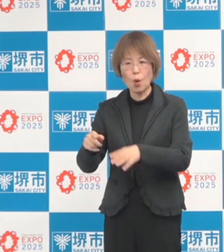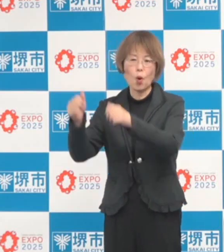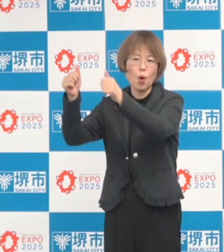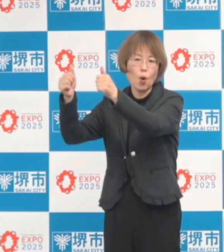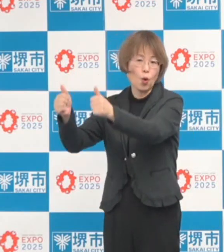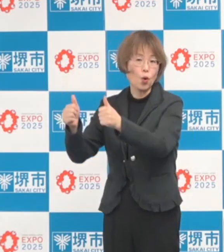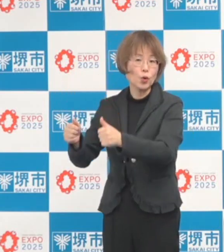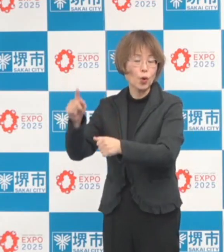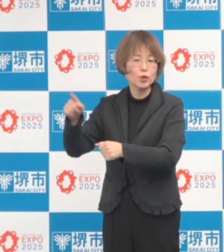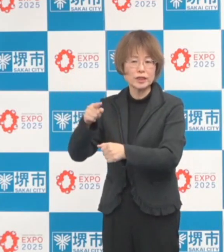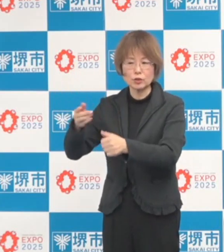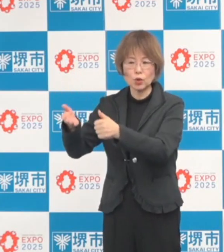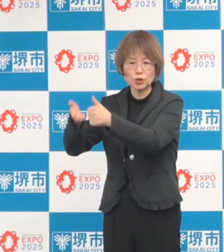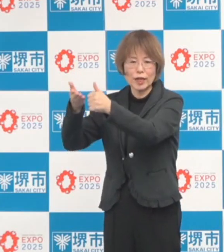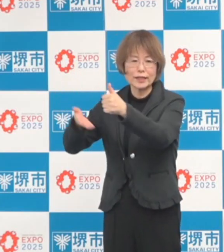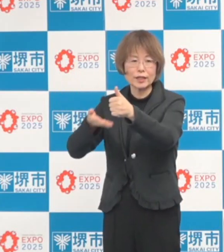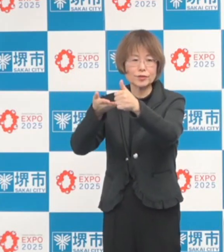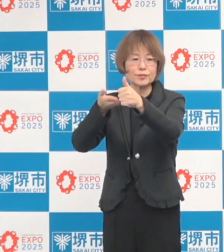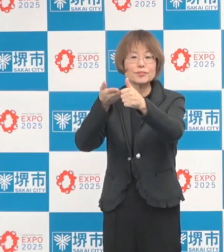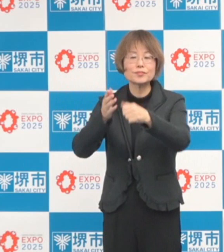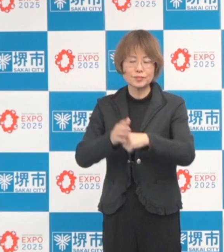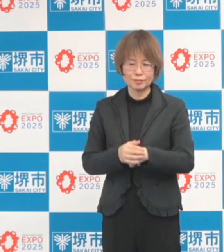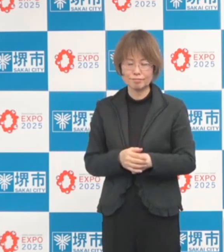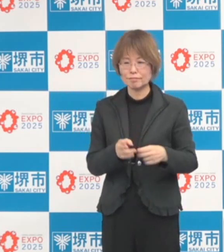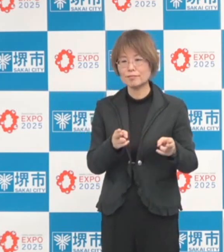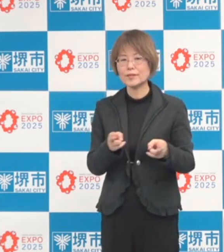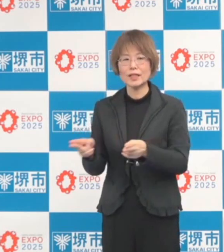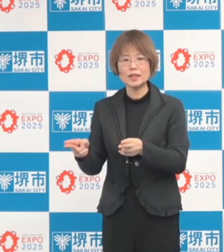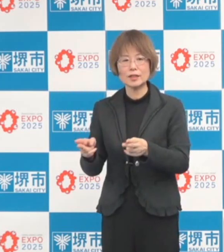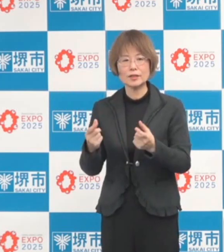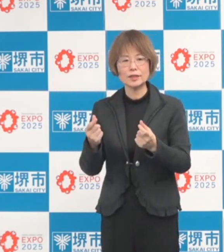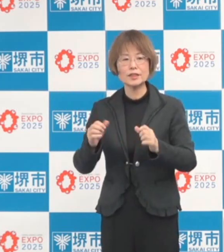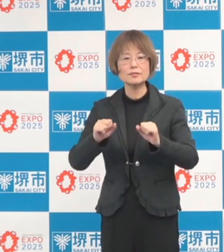成をいたしまして、体制を整備いたします。